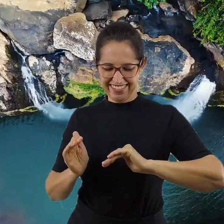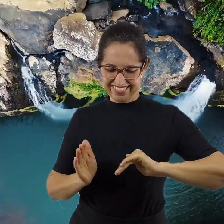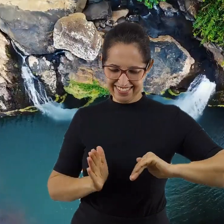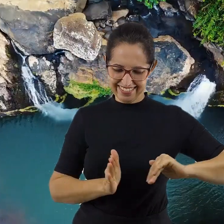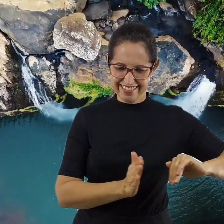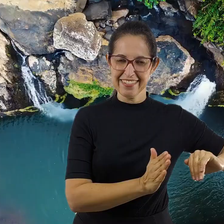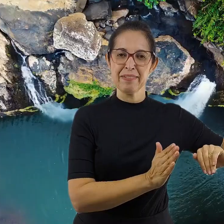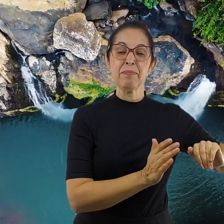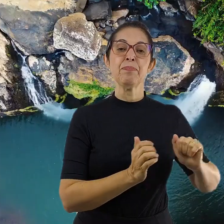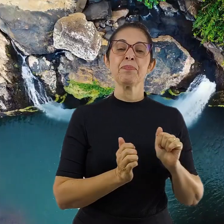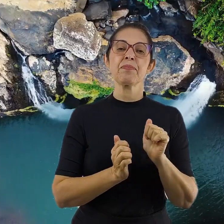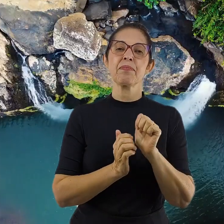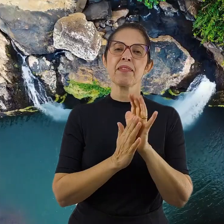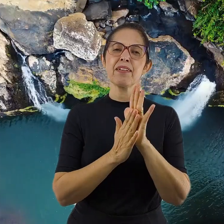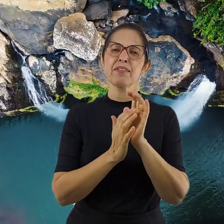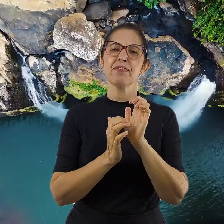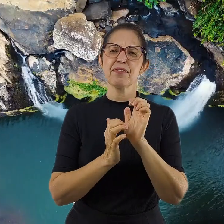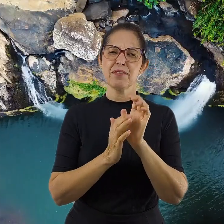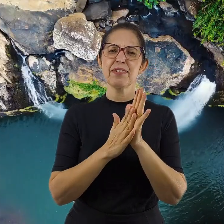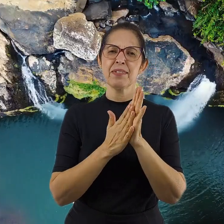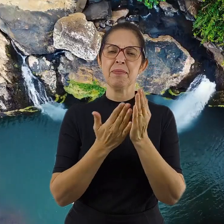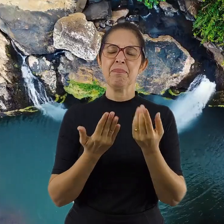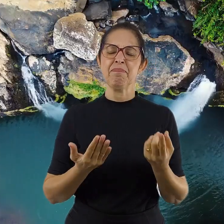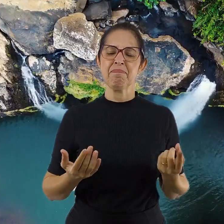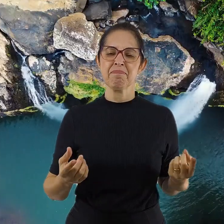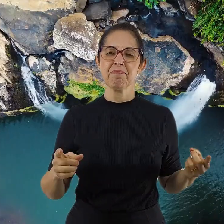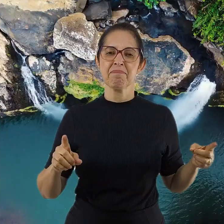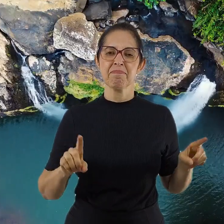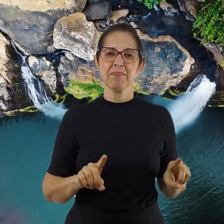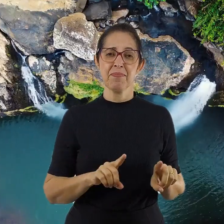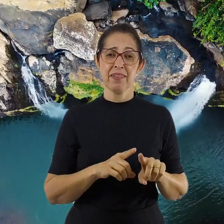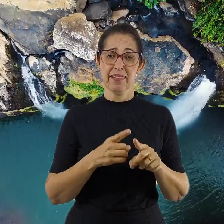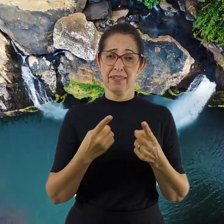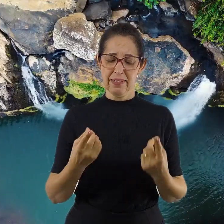Encontrei o grande amor,